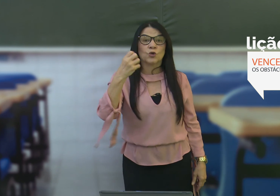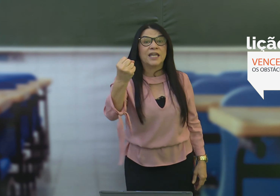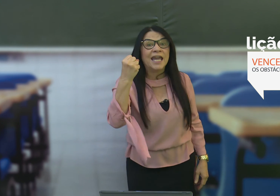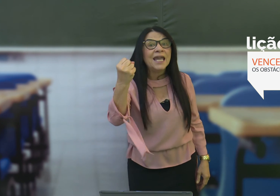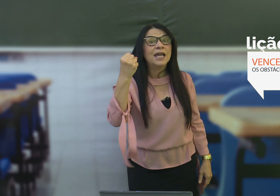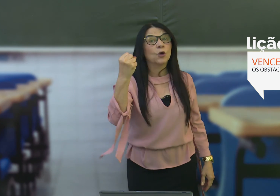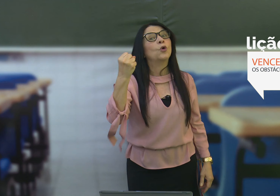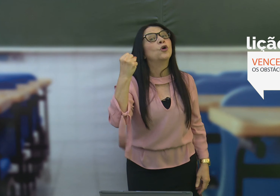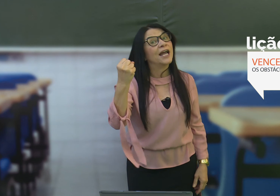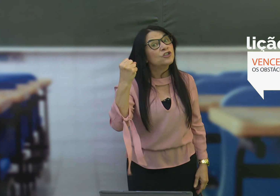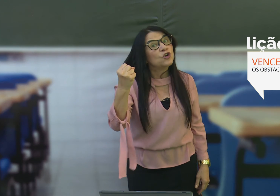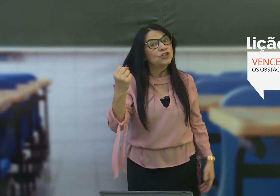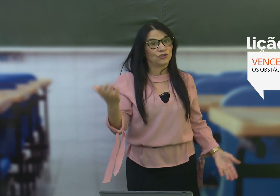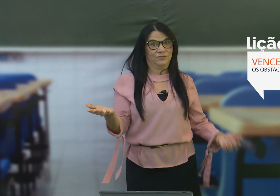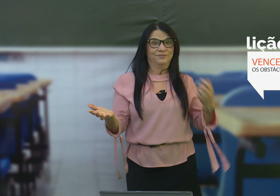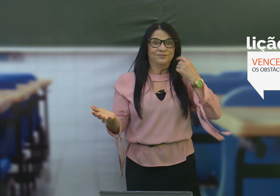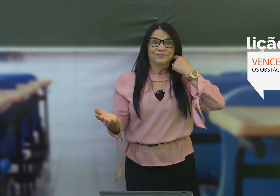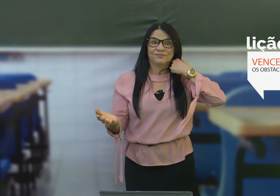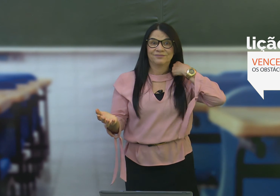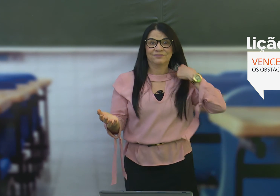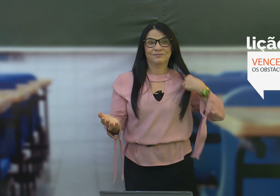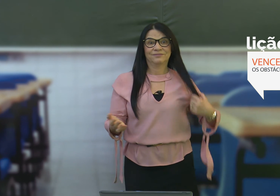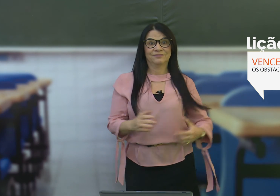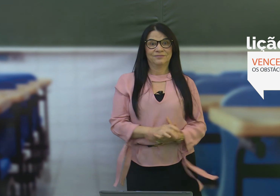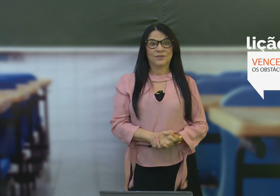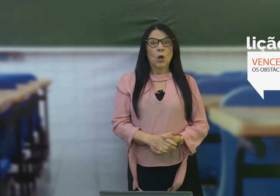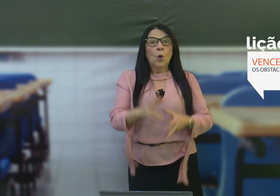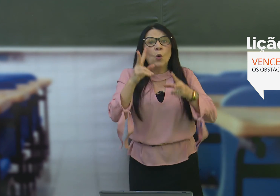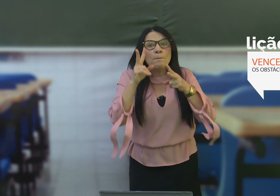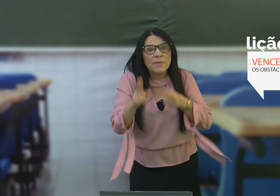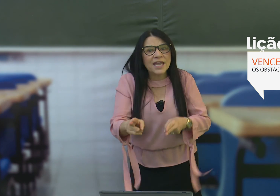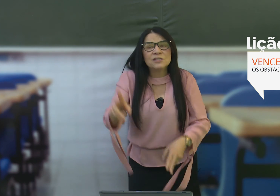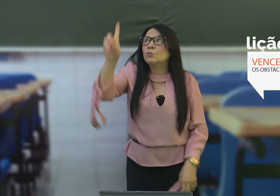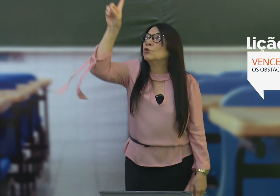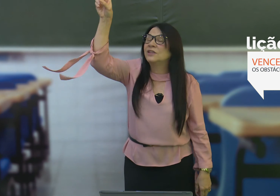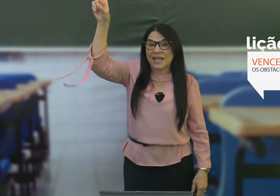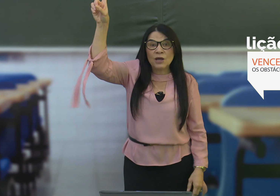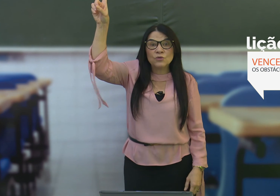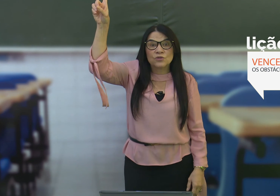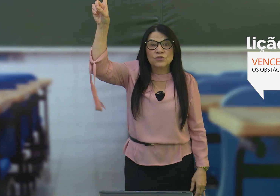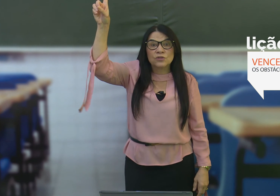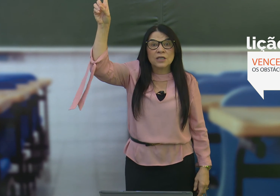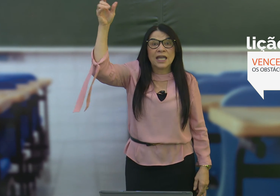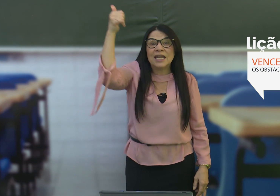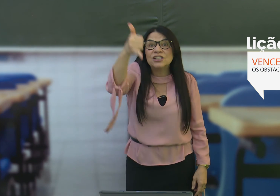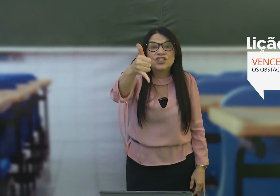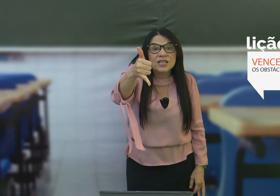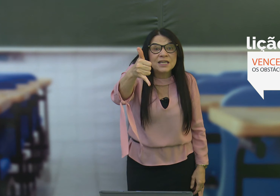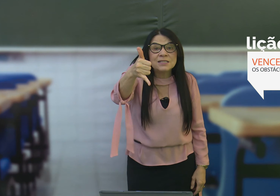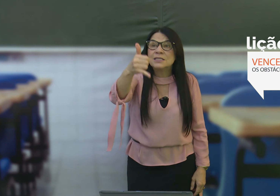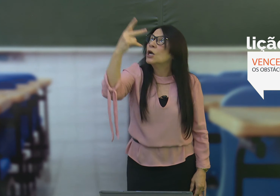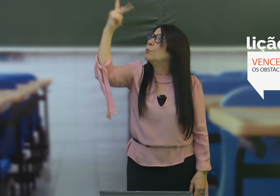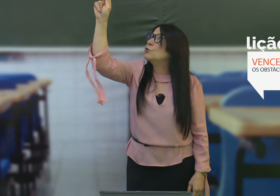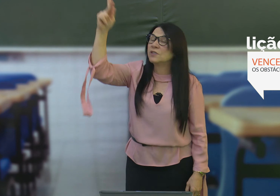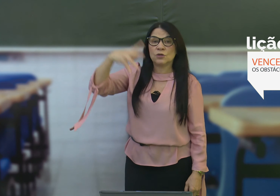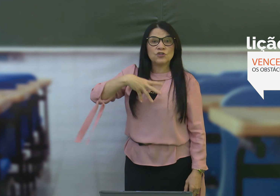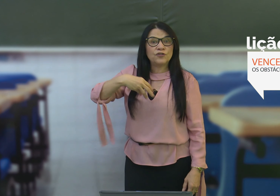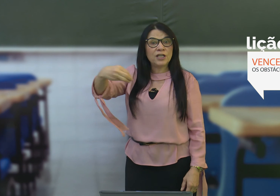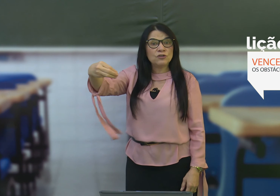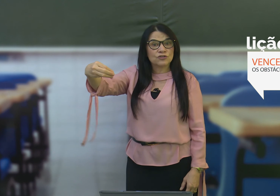quê? Corajoso. O mesmo Deus, ele diz para os seus filhos.